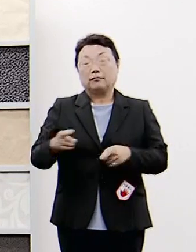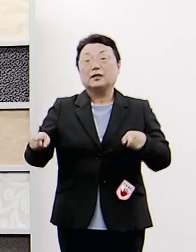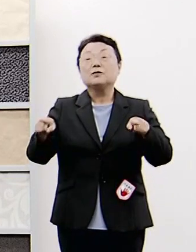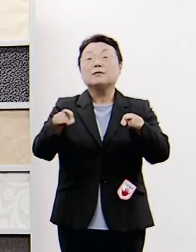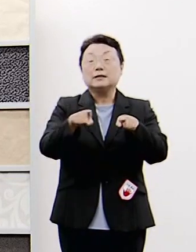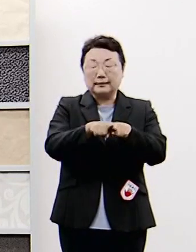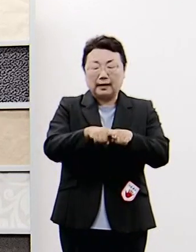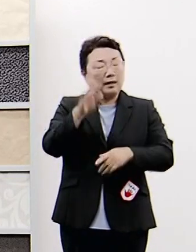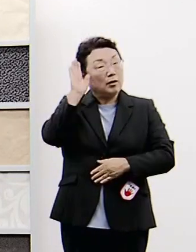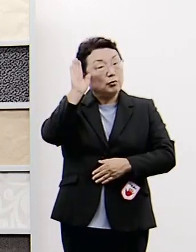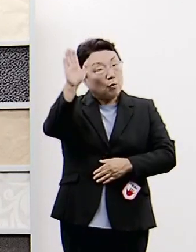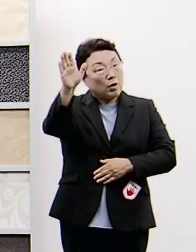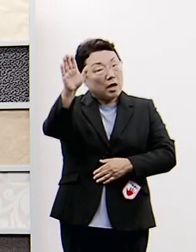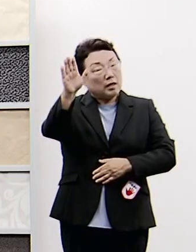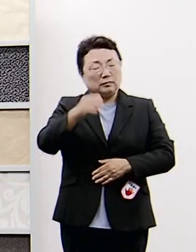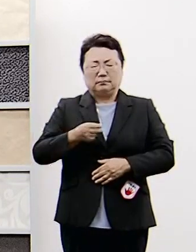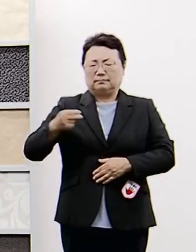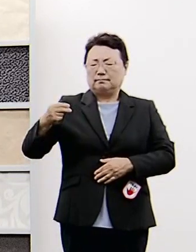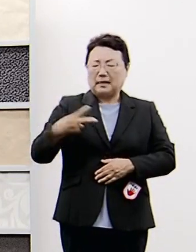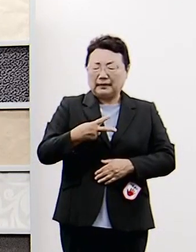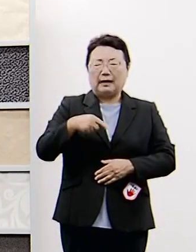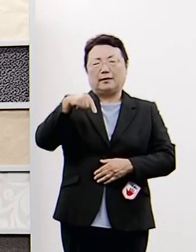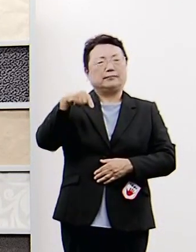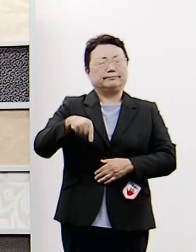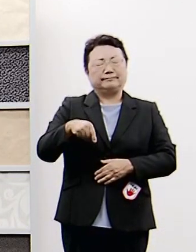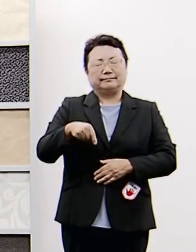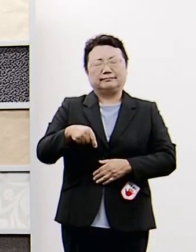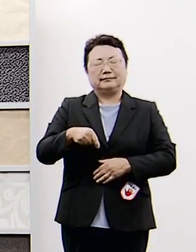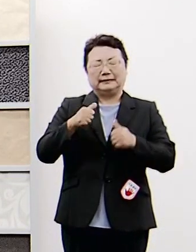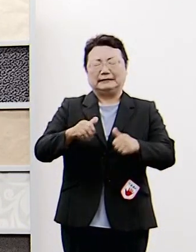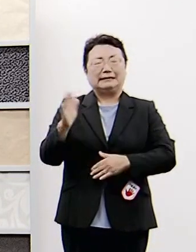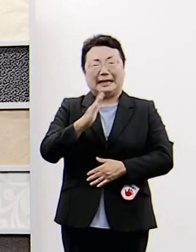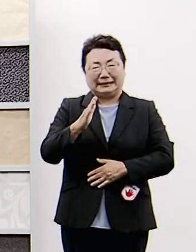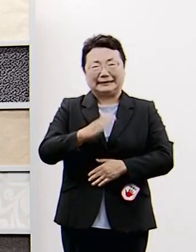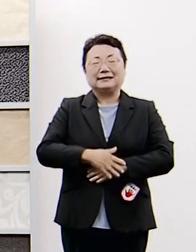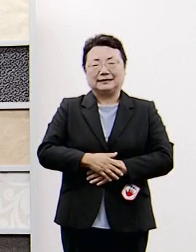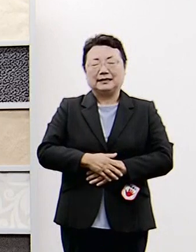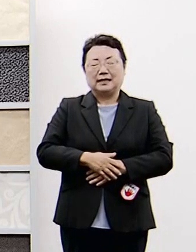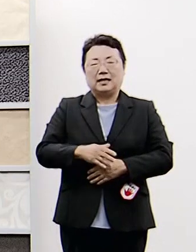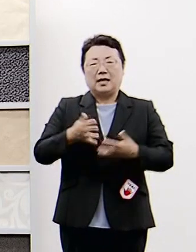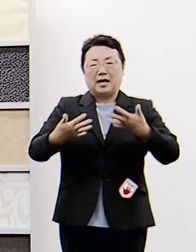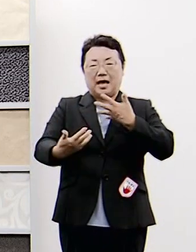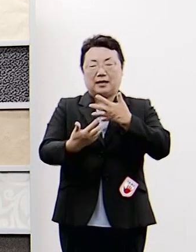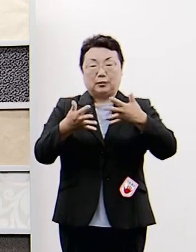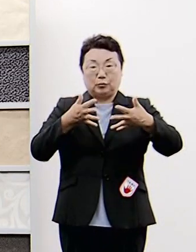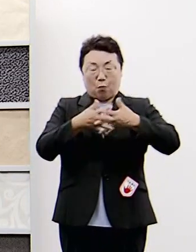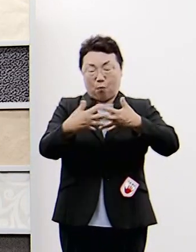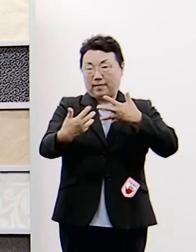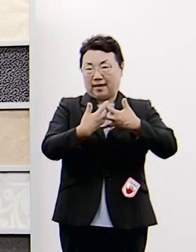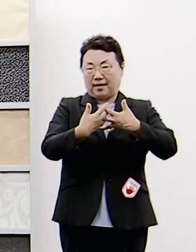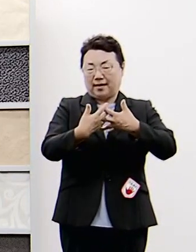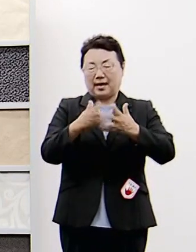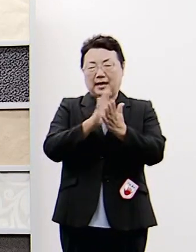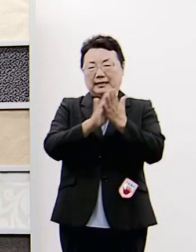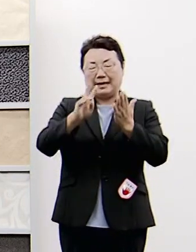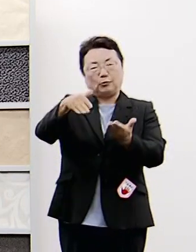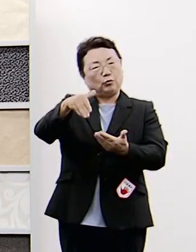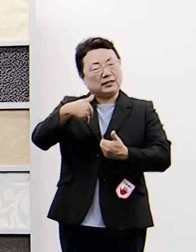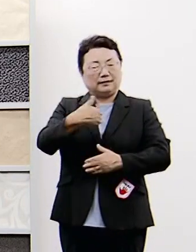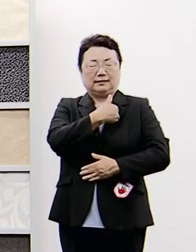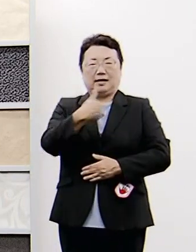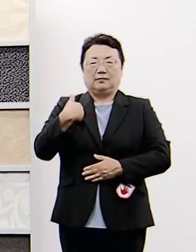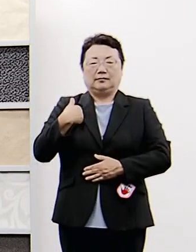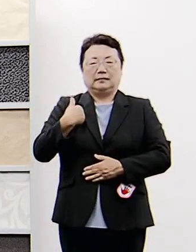て将来において二度とこのような重大な事態を生じさせないため透明性があり県民の利益を最大化させる